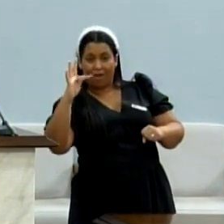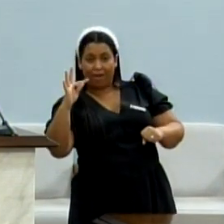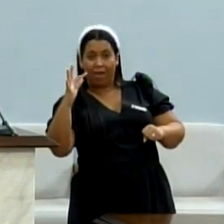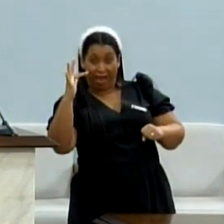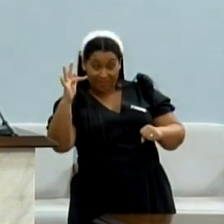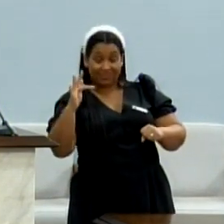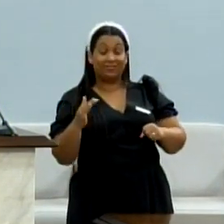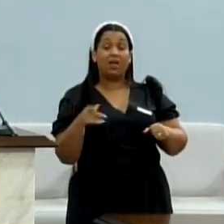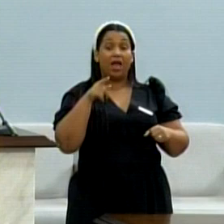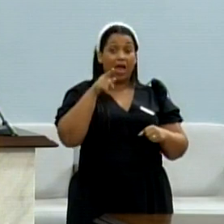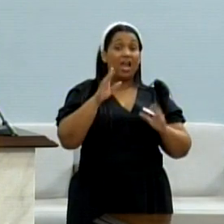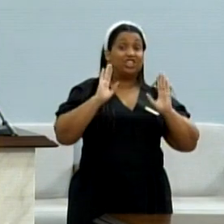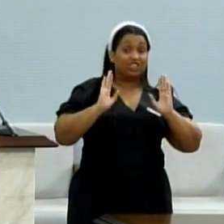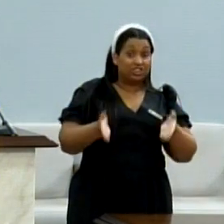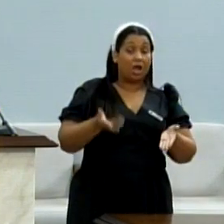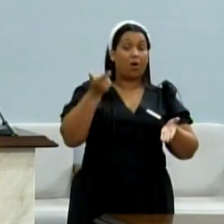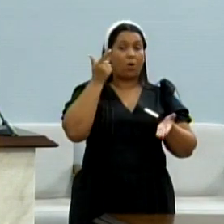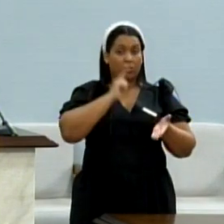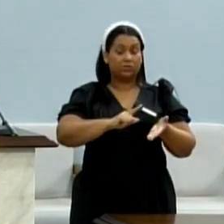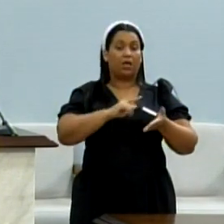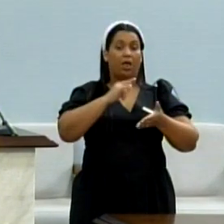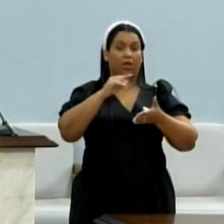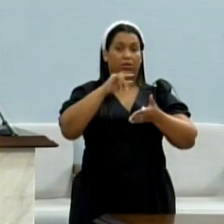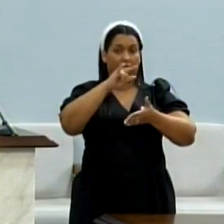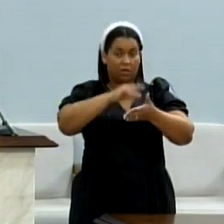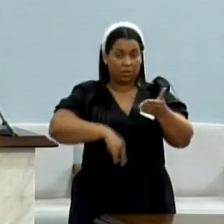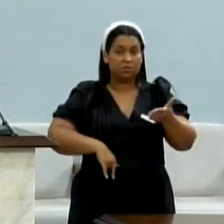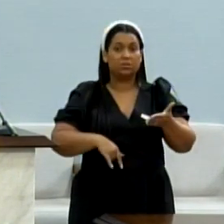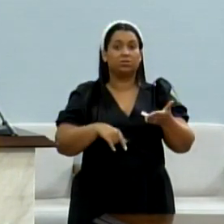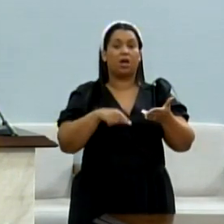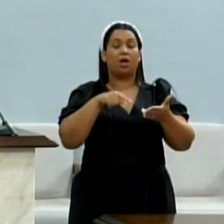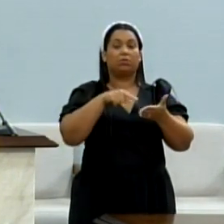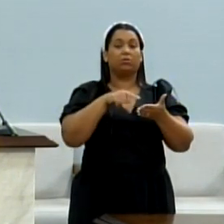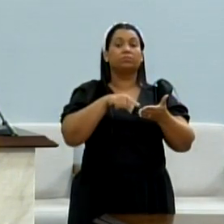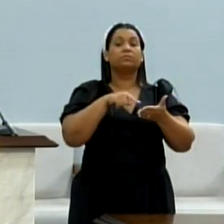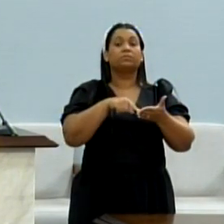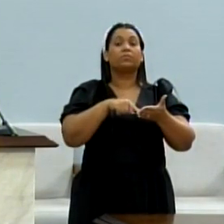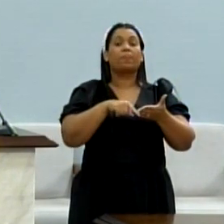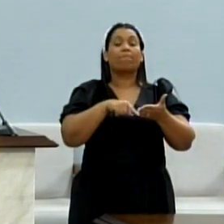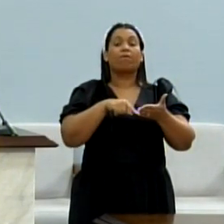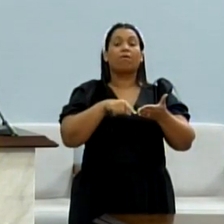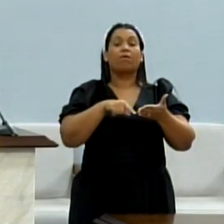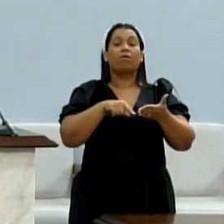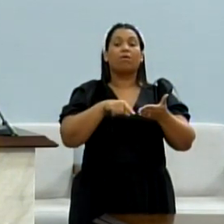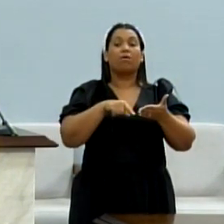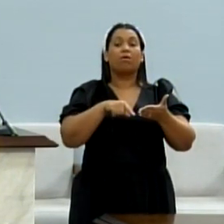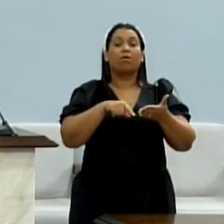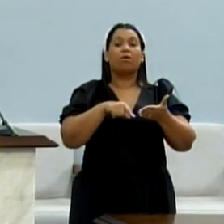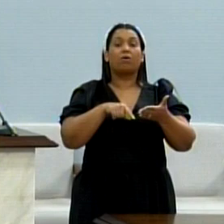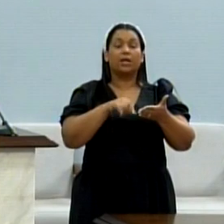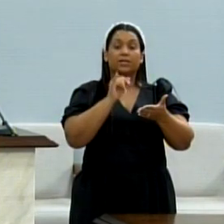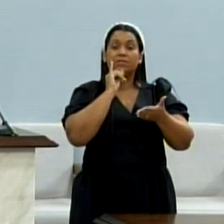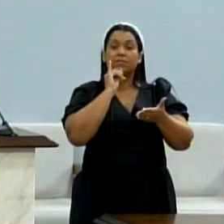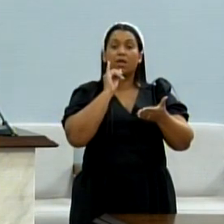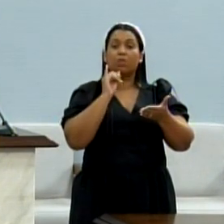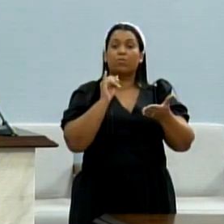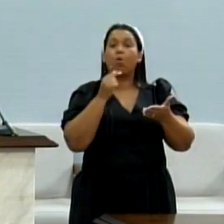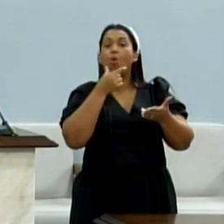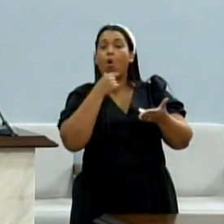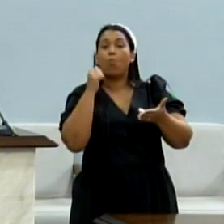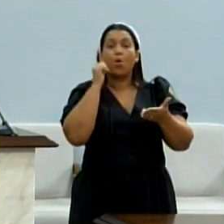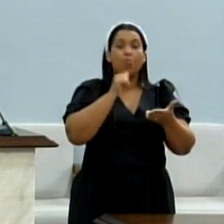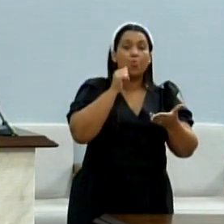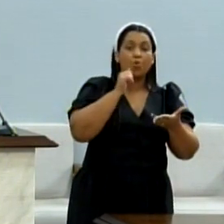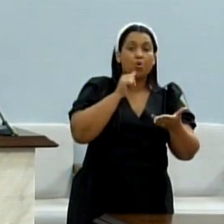bebês intersexos desde 2021 sem o sexo. Então, nasce, fica, sai a certidão de nascimento, lá tem o